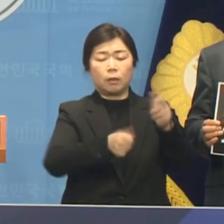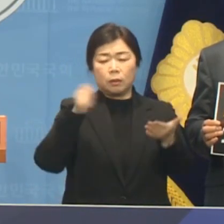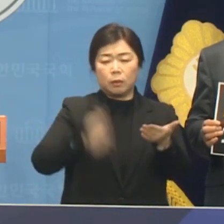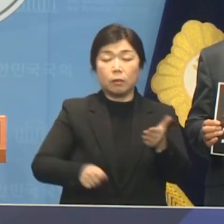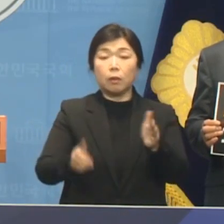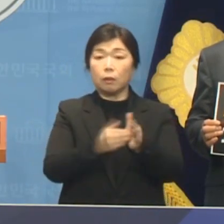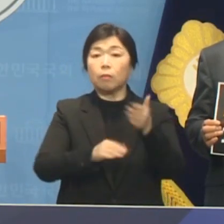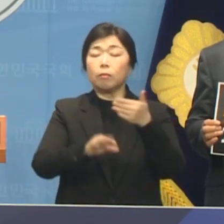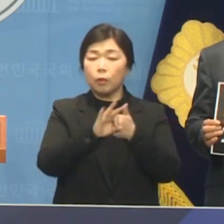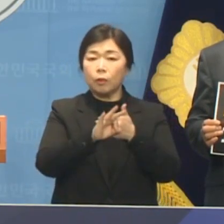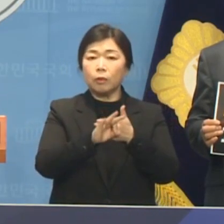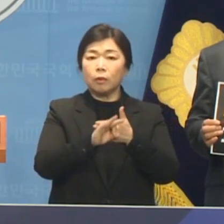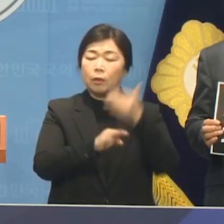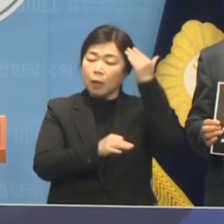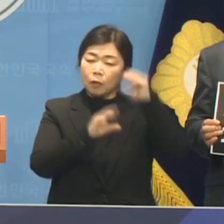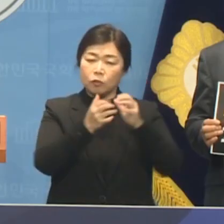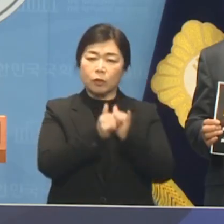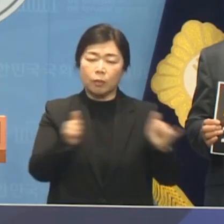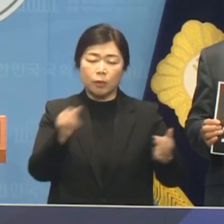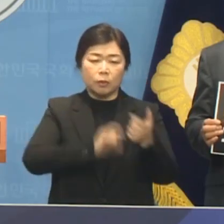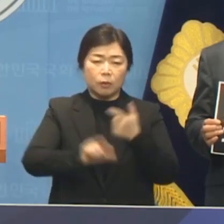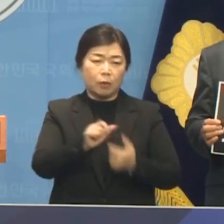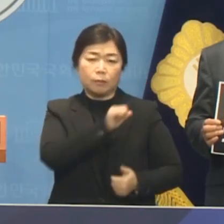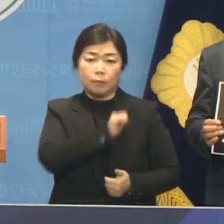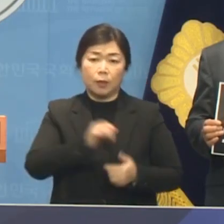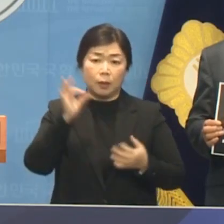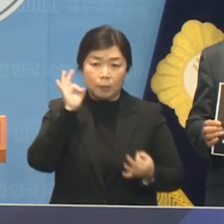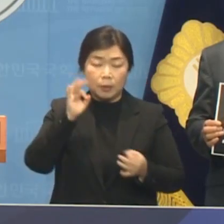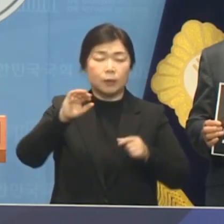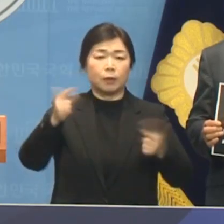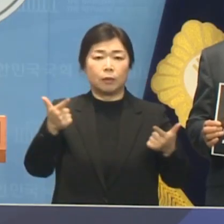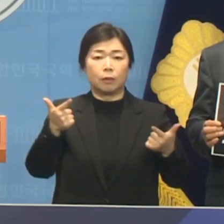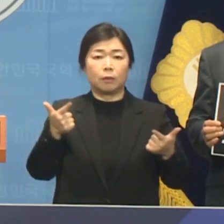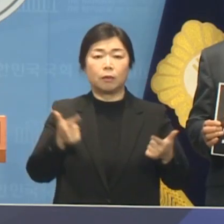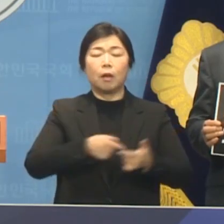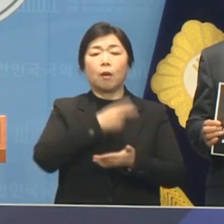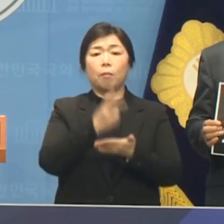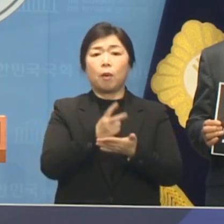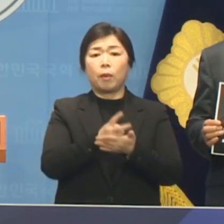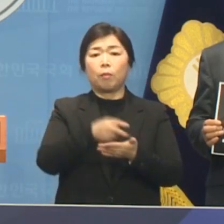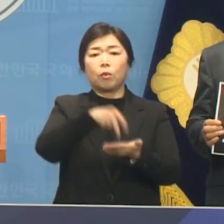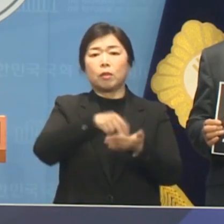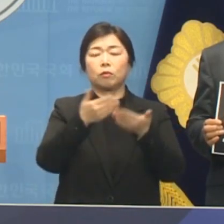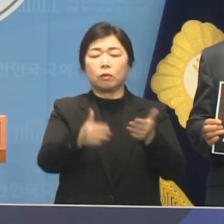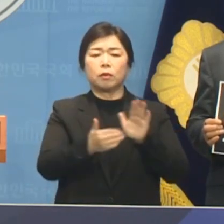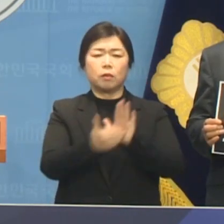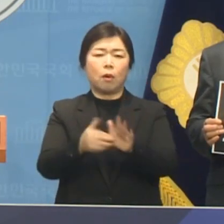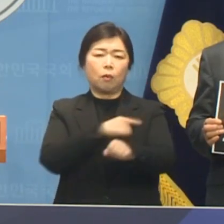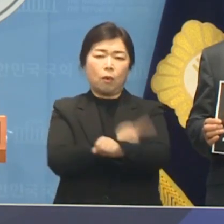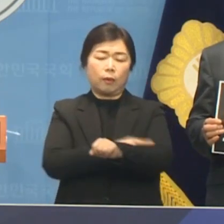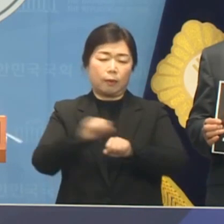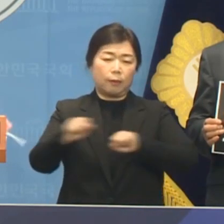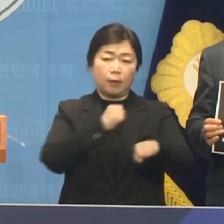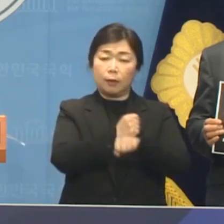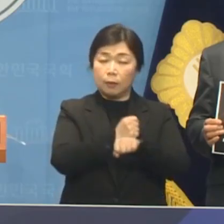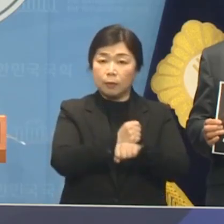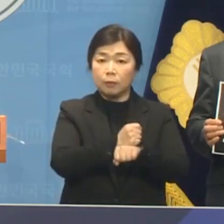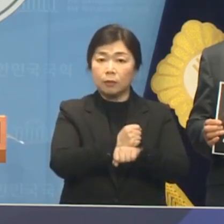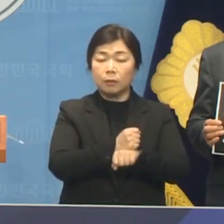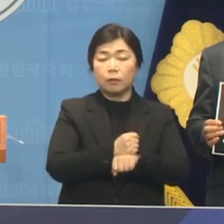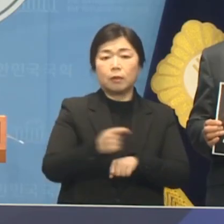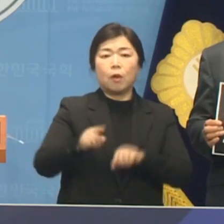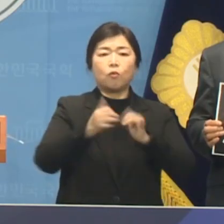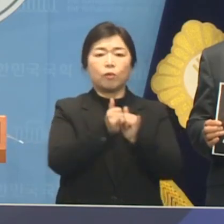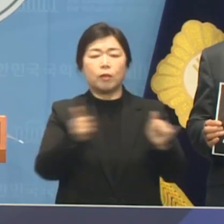더 이상 좌시하지 않을 것이며 헌법이 보장하는 저항권을 행사하여